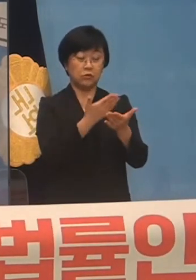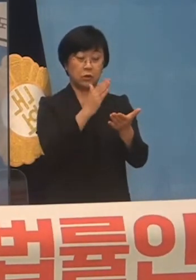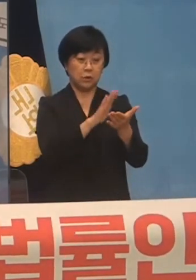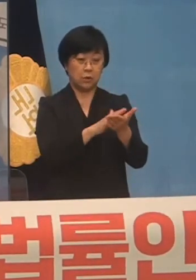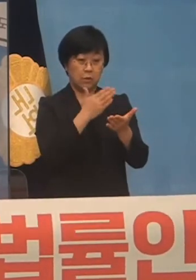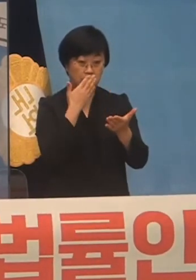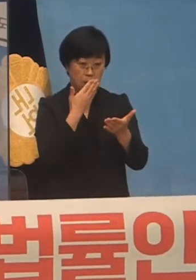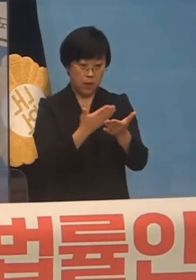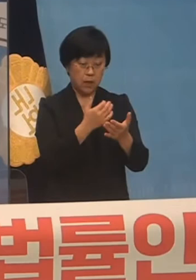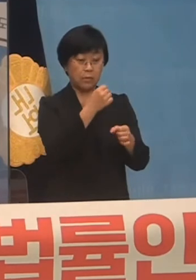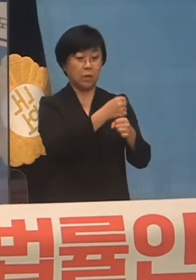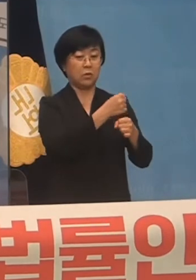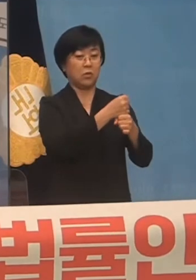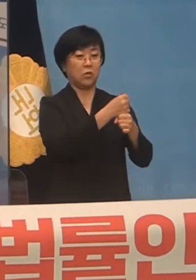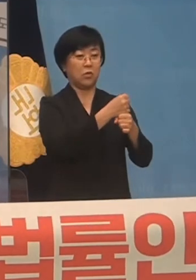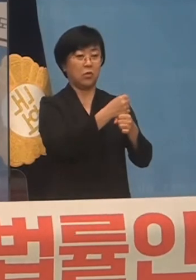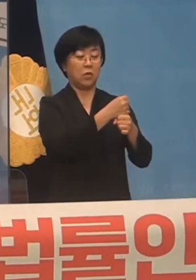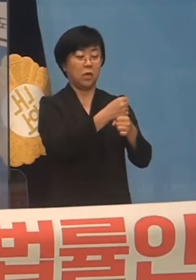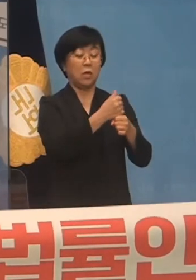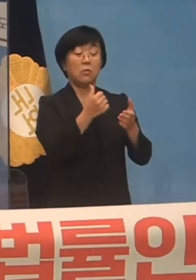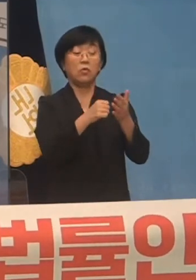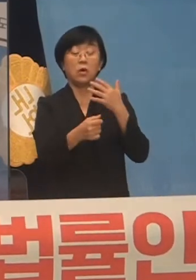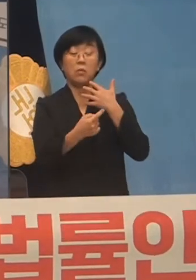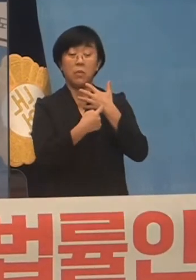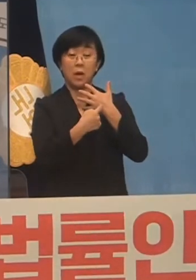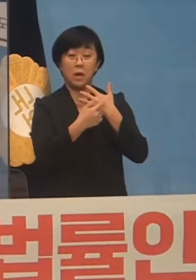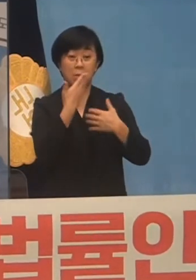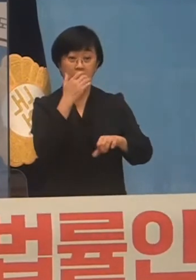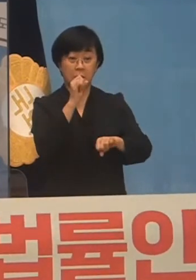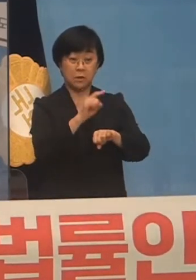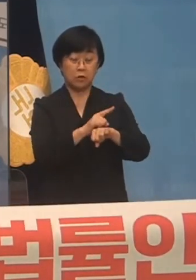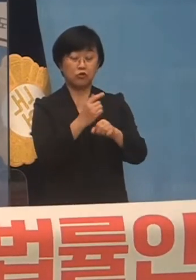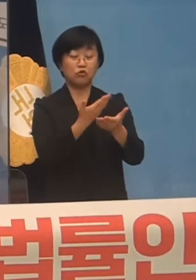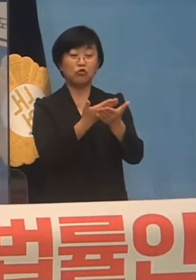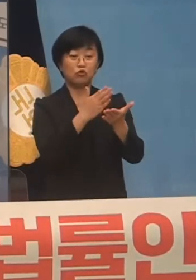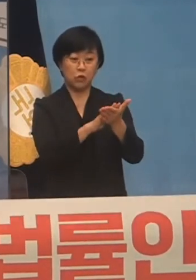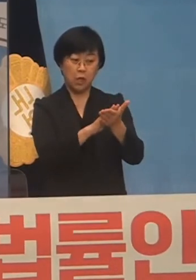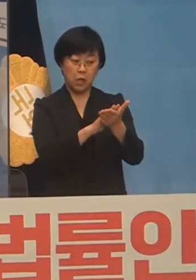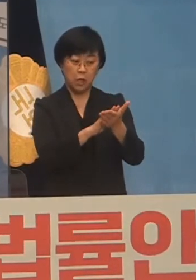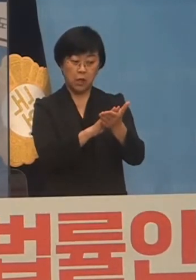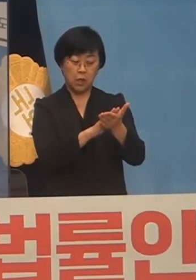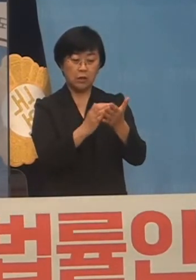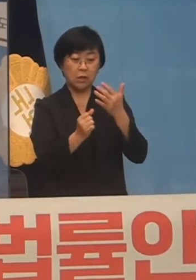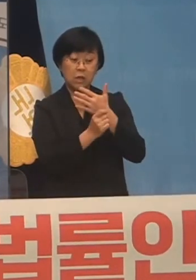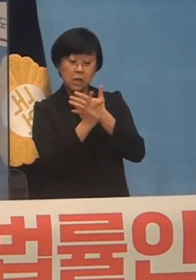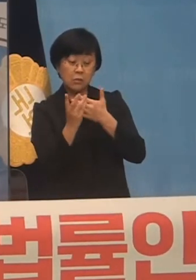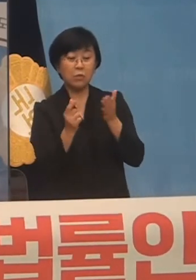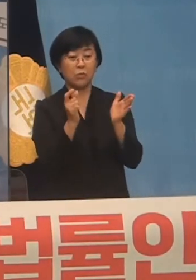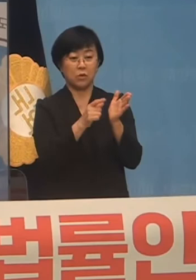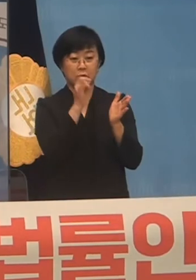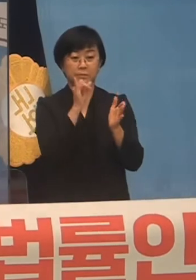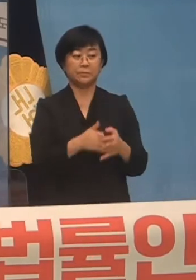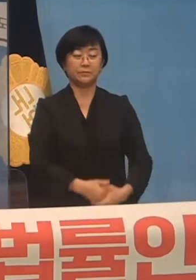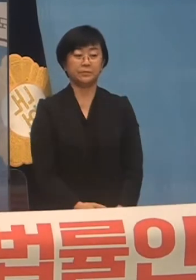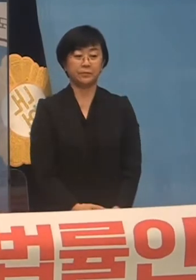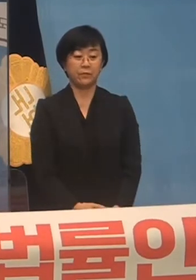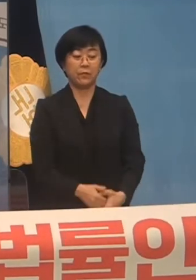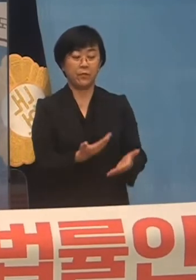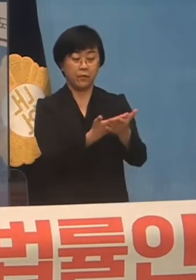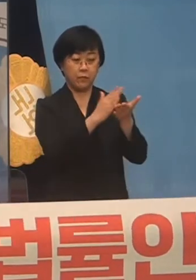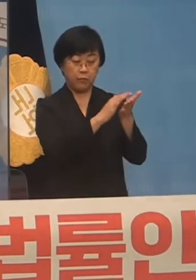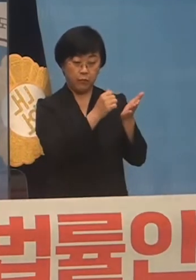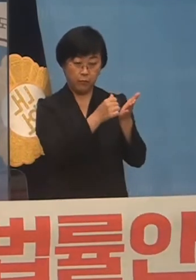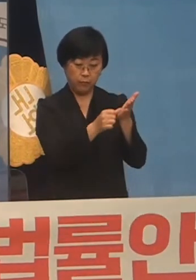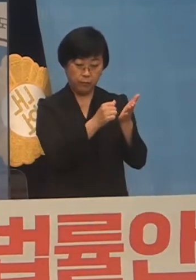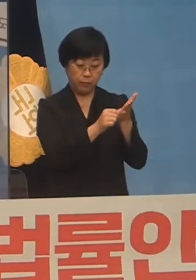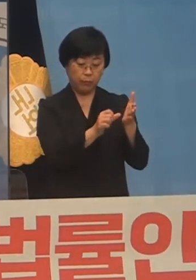고려하도록 했고 제품의 표면에 수리 가능성에 대한 등급을 표시하도록 했습니다. 수리 부품,